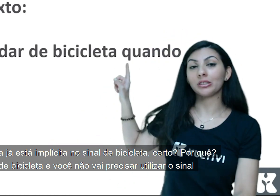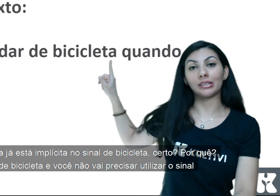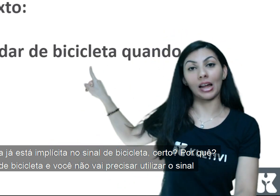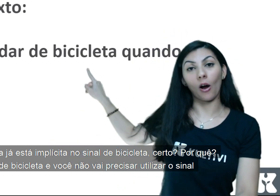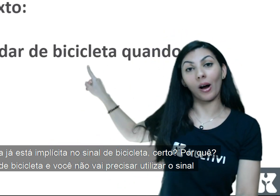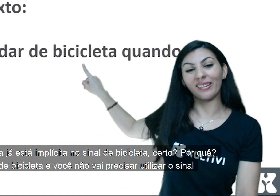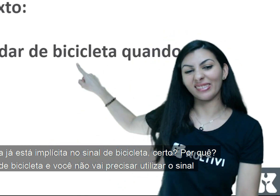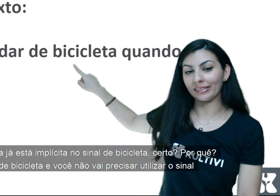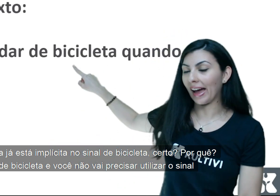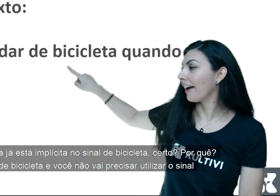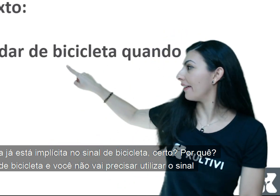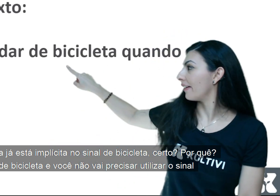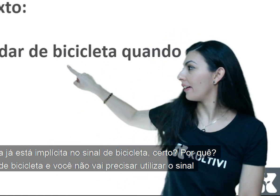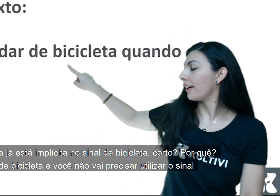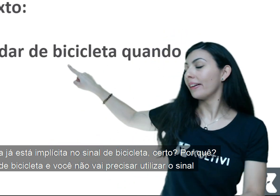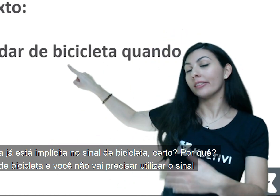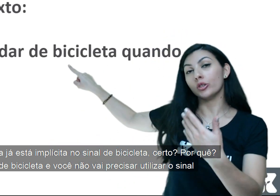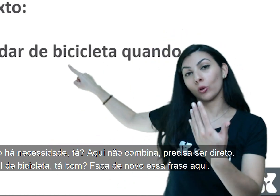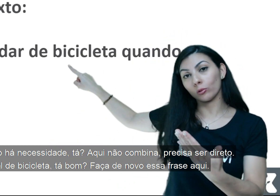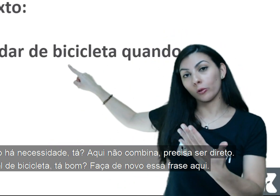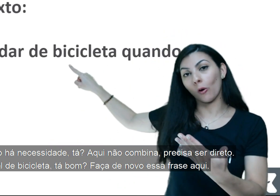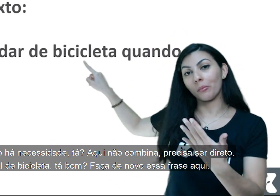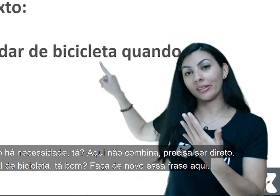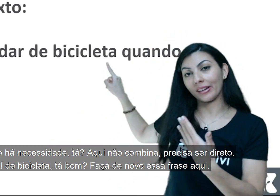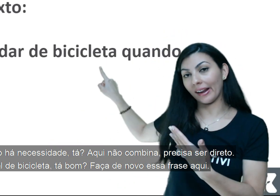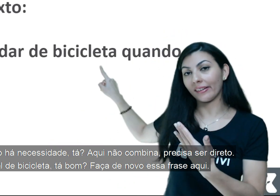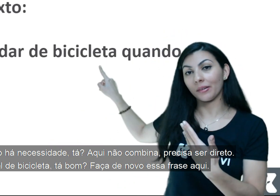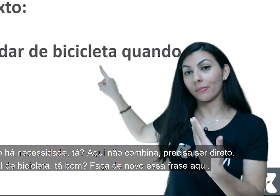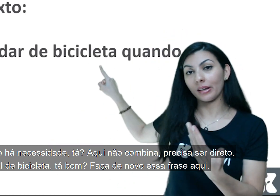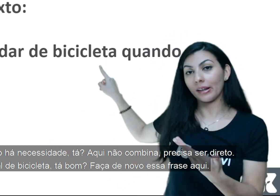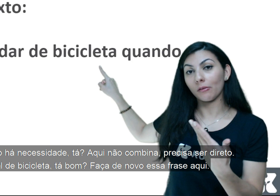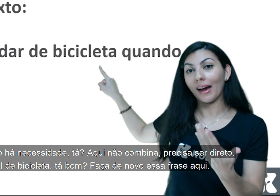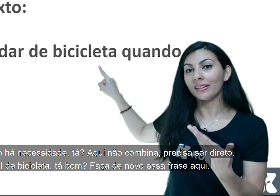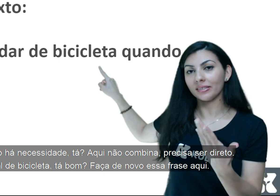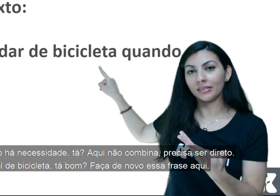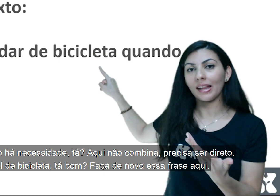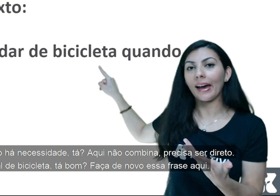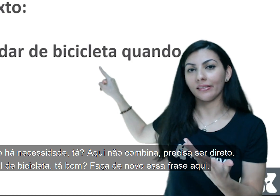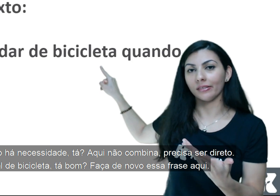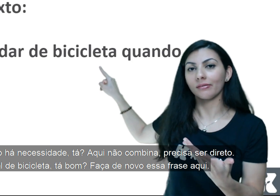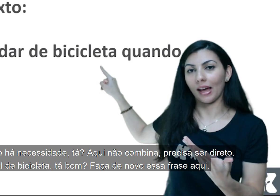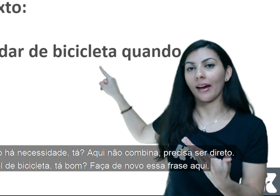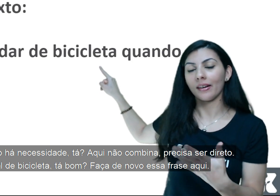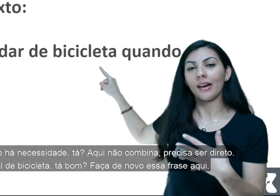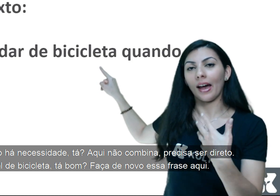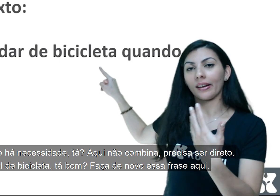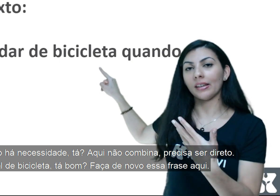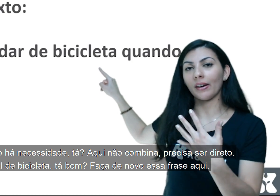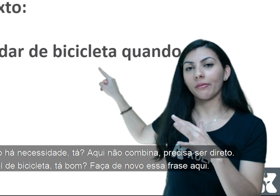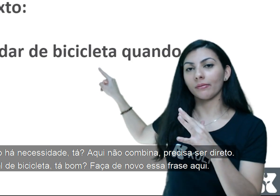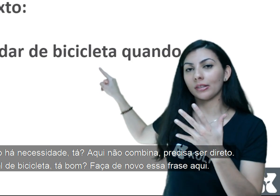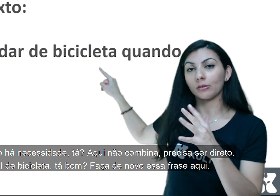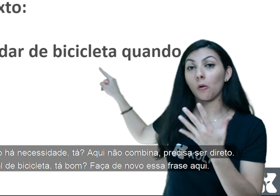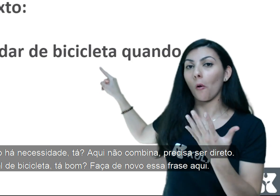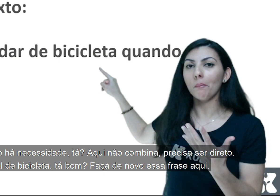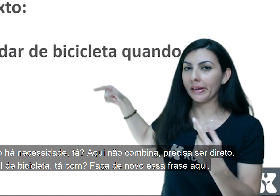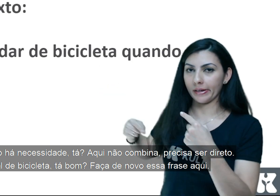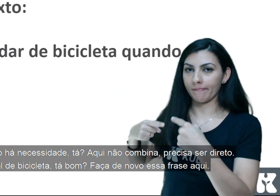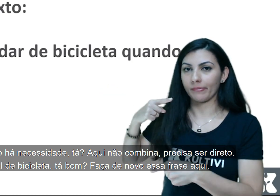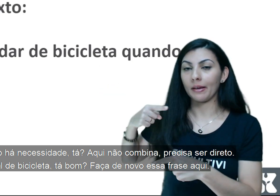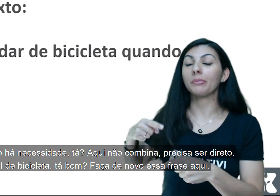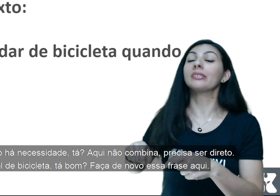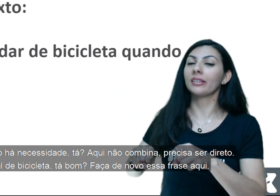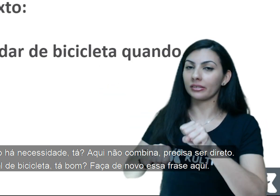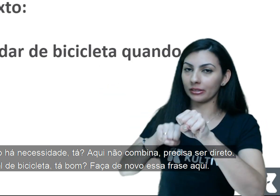utilizar o sinal andar junto com bicicleta porque não há necessidade. Aqui não combina.